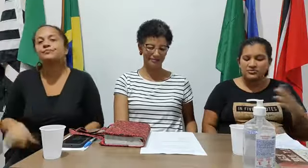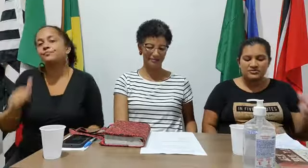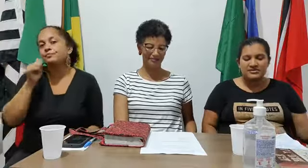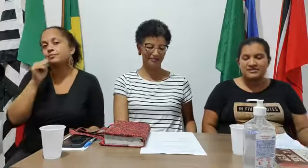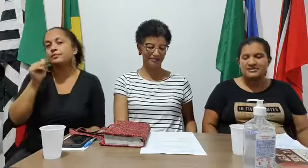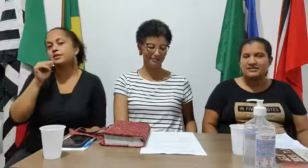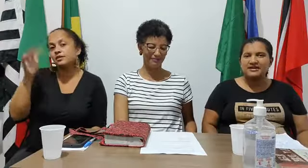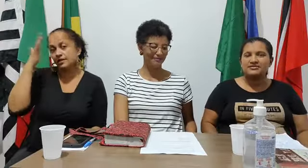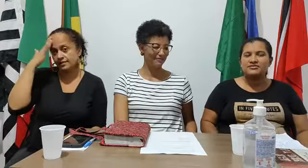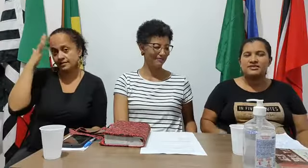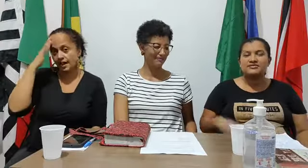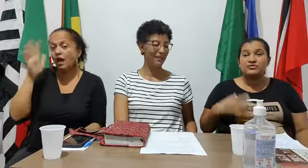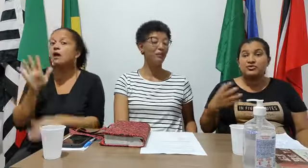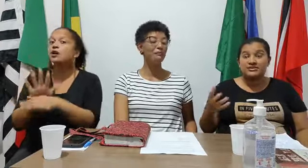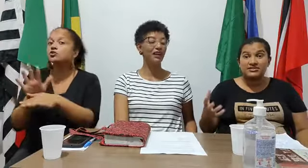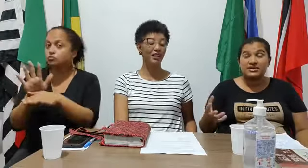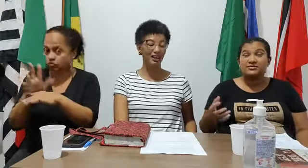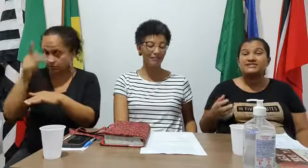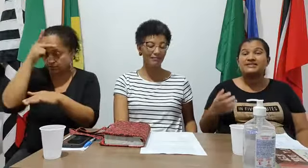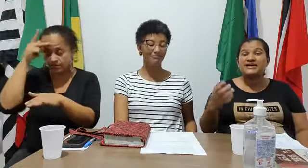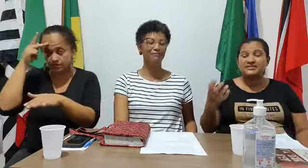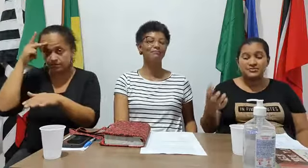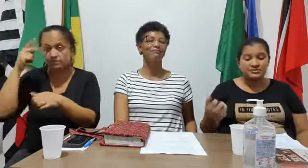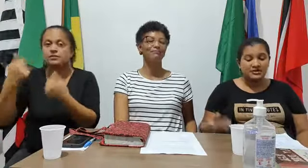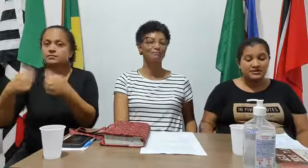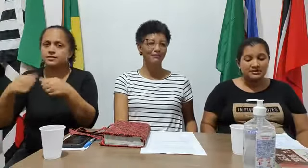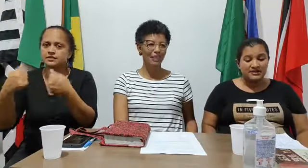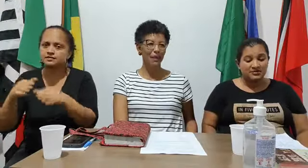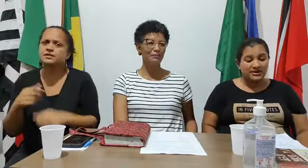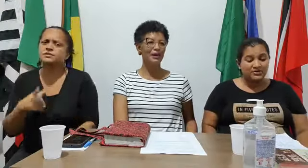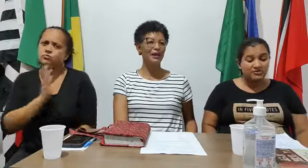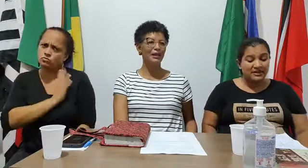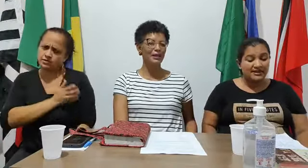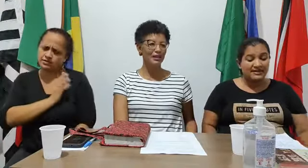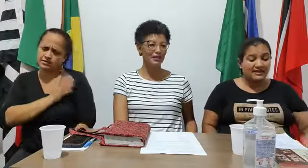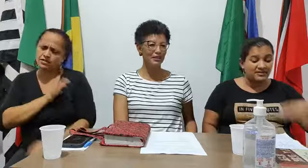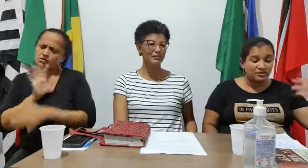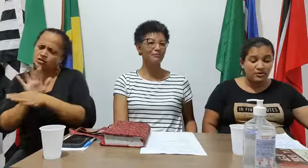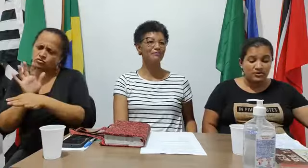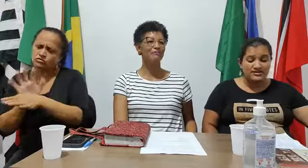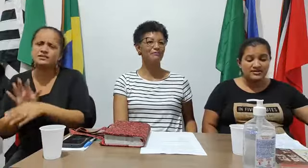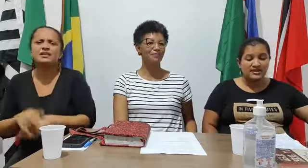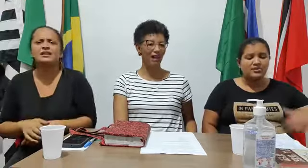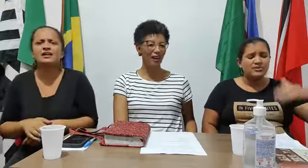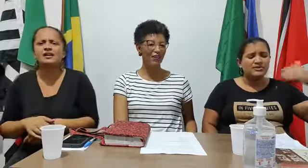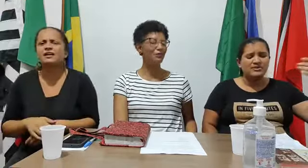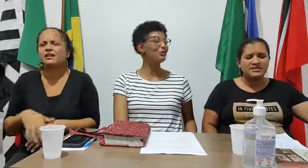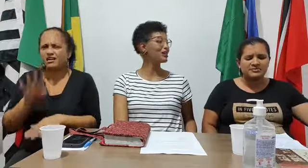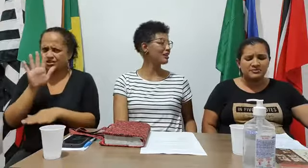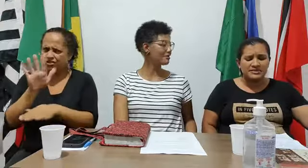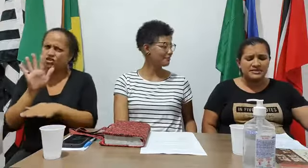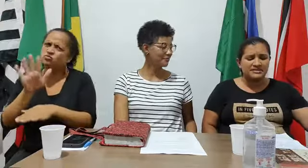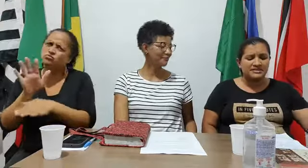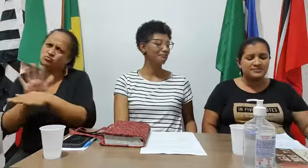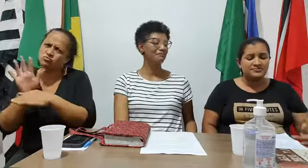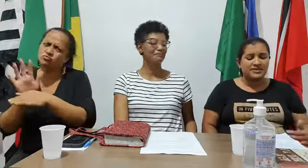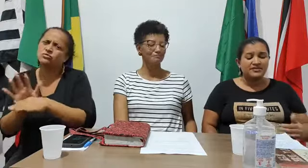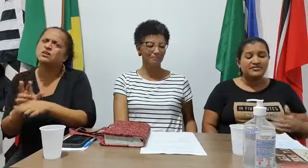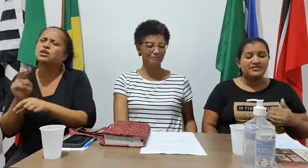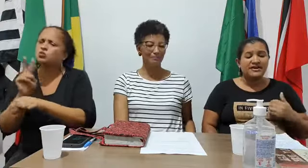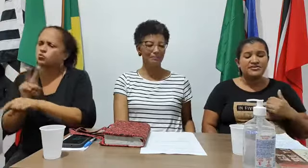sábia ajuda os necessitados, né? Tem um coração quebrantado, né? Para ajudar, é caridosa, cuida bem da